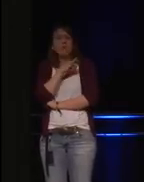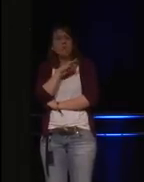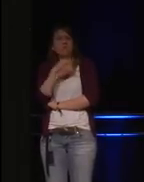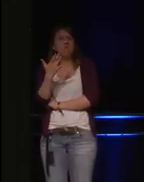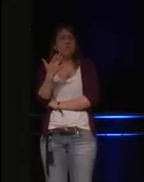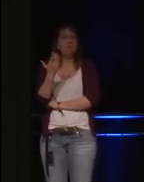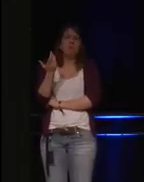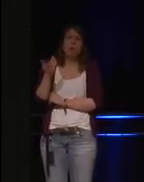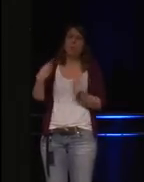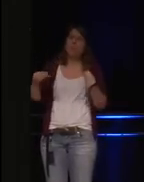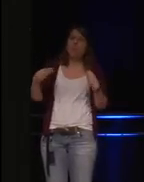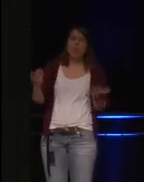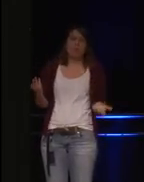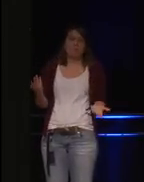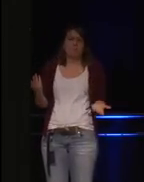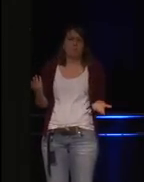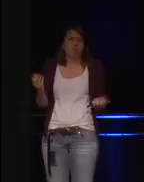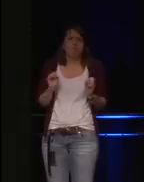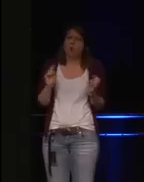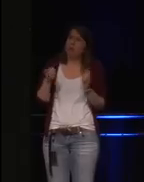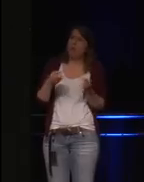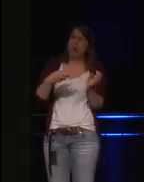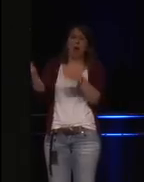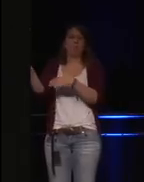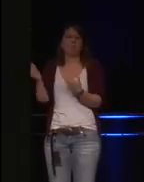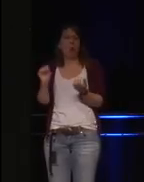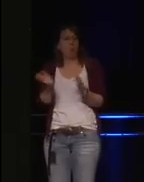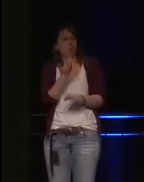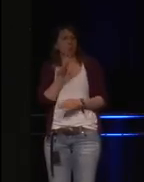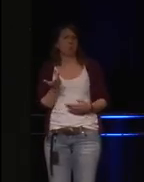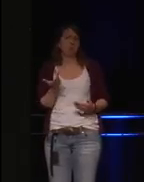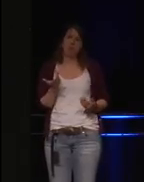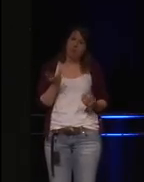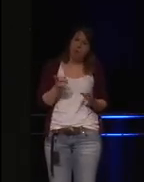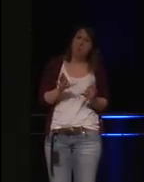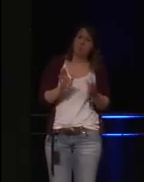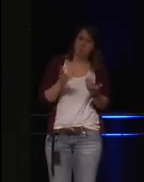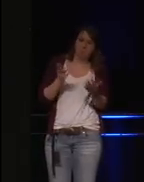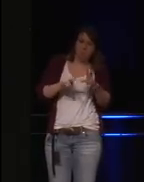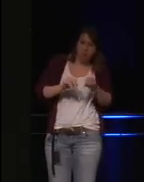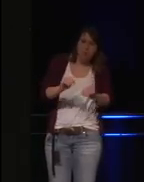es bonito, confortable y cosas como eso.